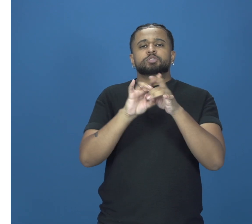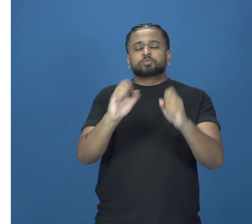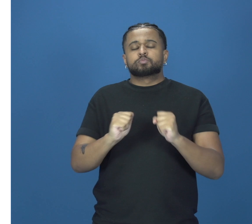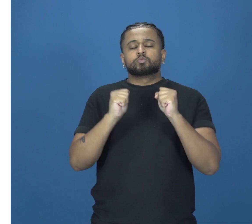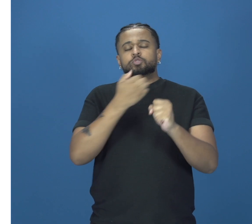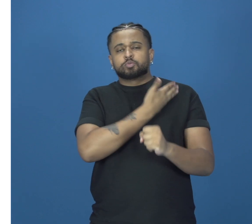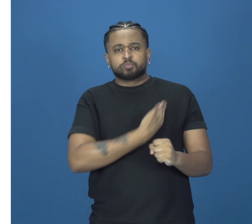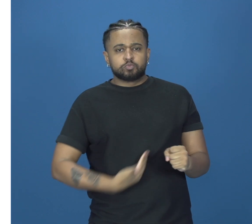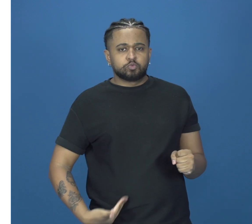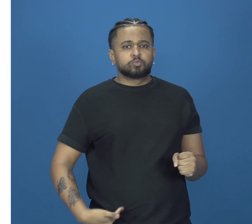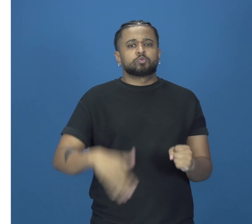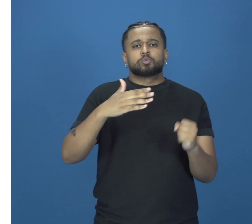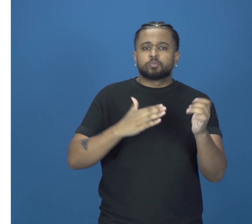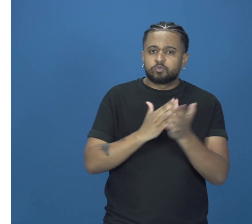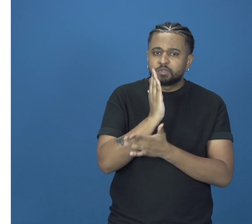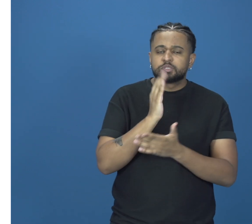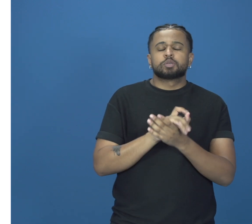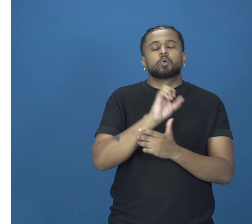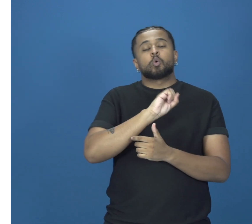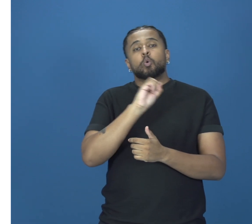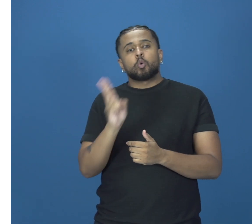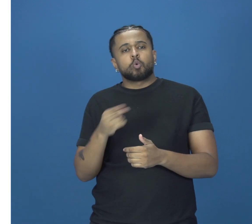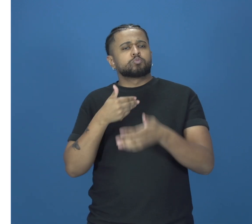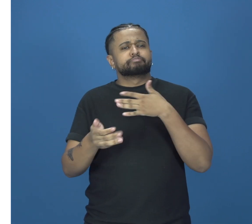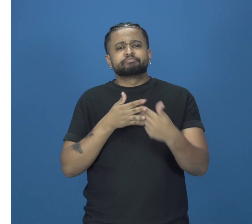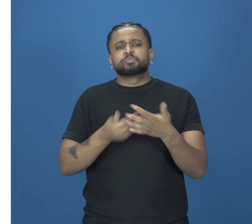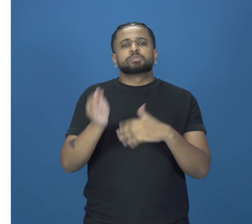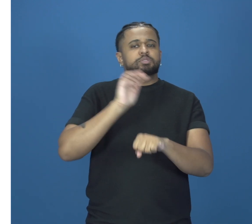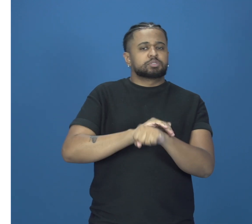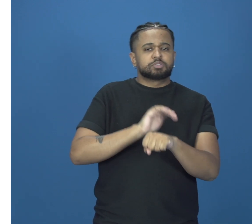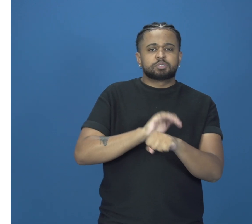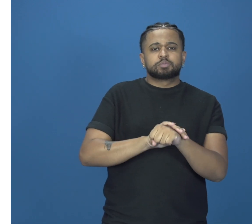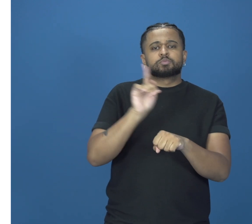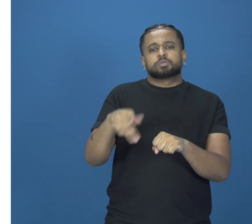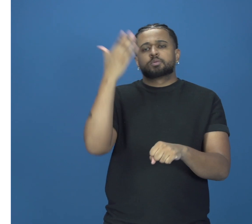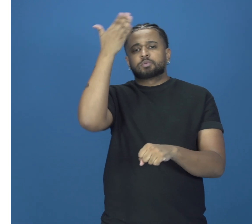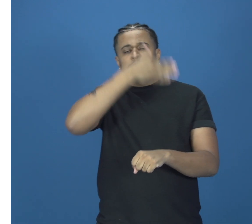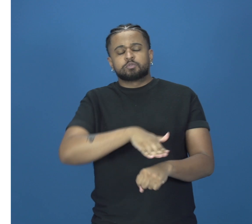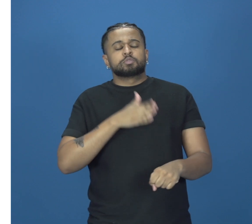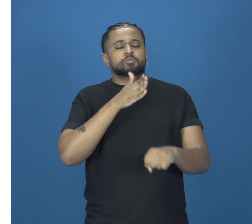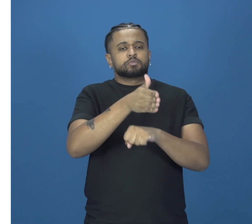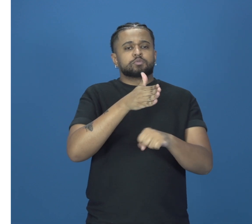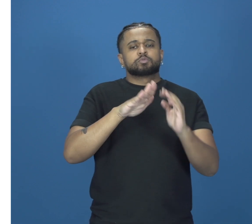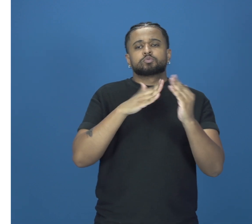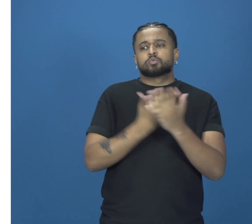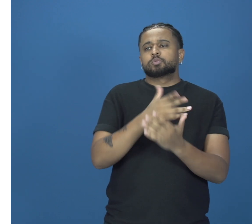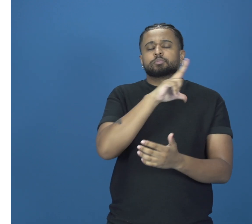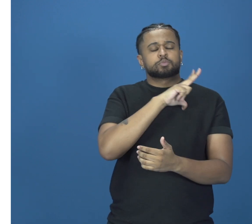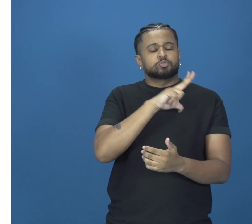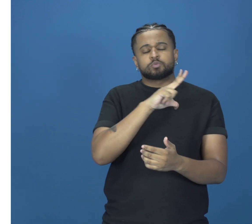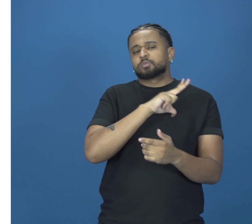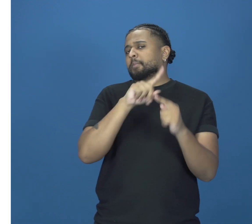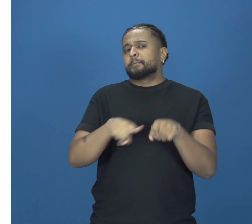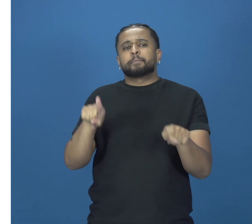poder público, com aprovação, ou que, a qualquer tempo, fique comprovado que frequentou escola privada,